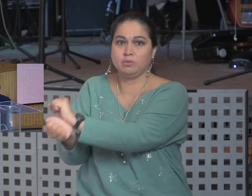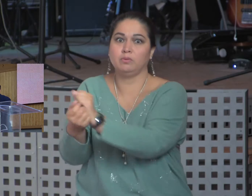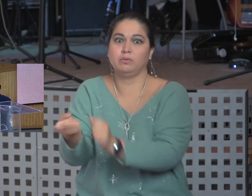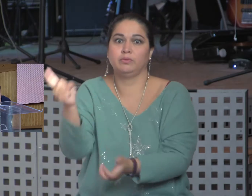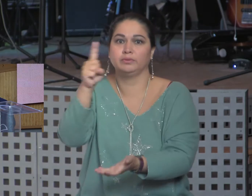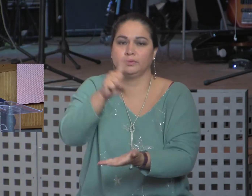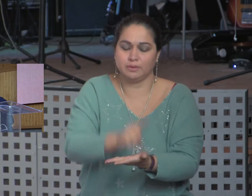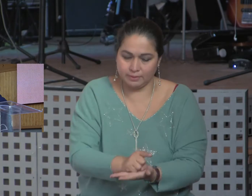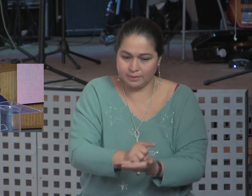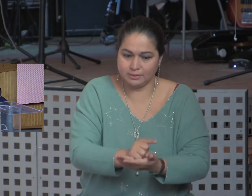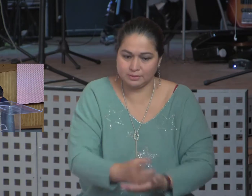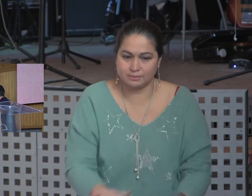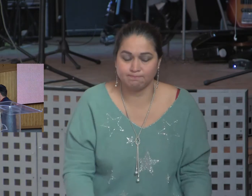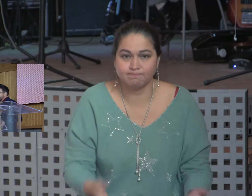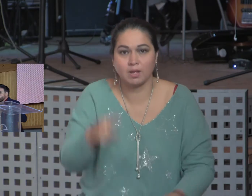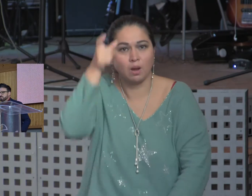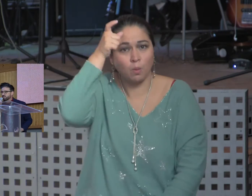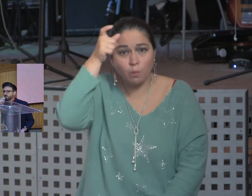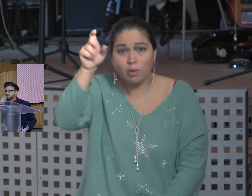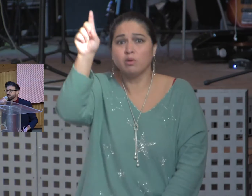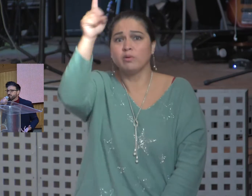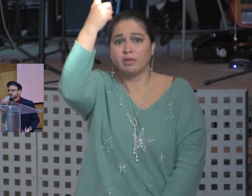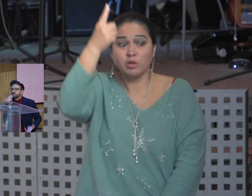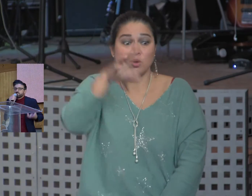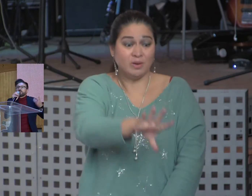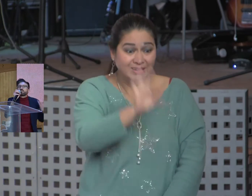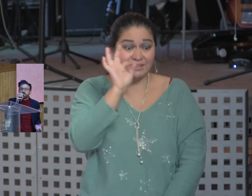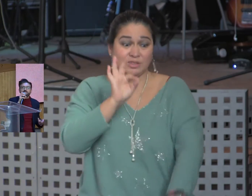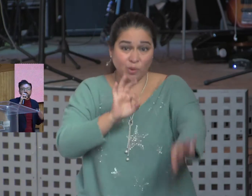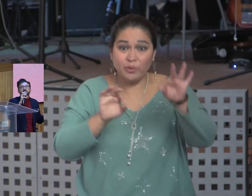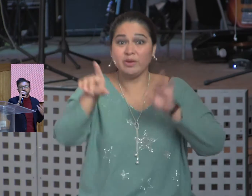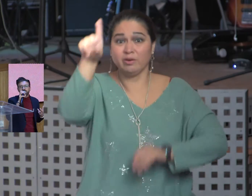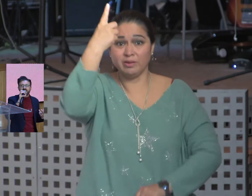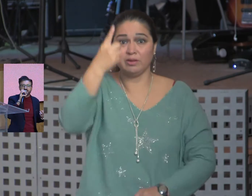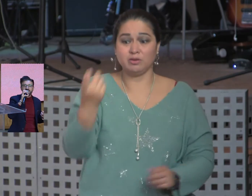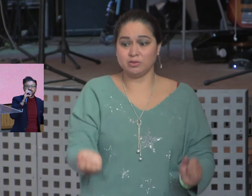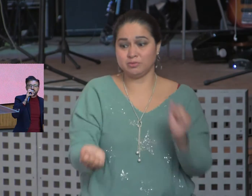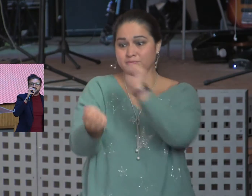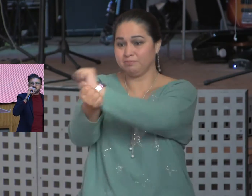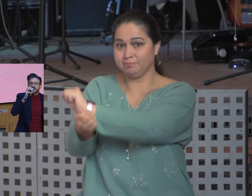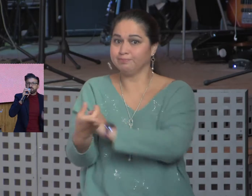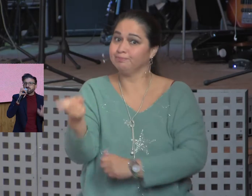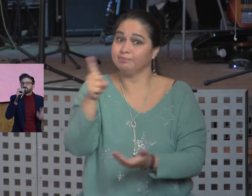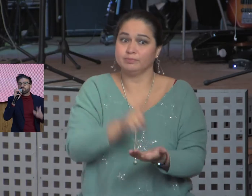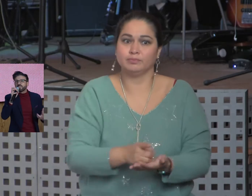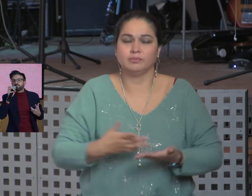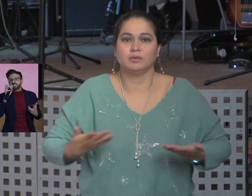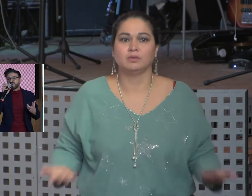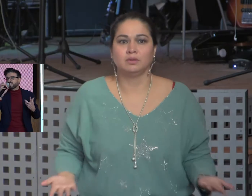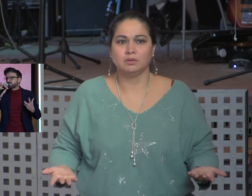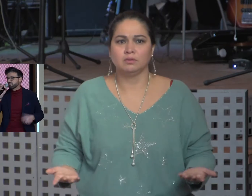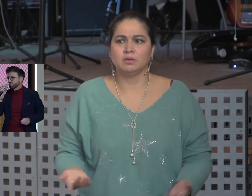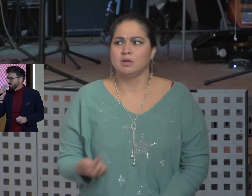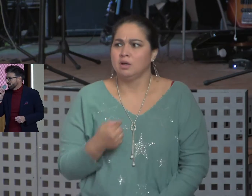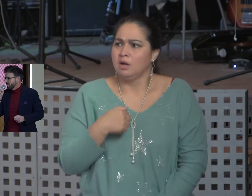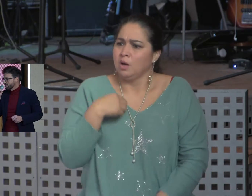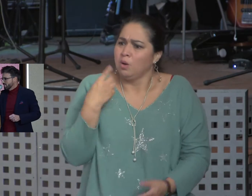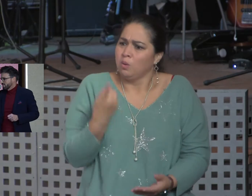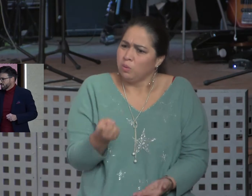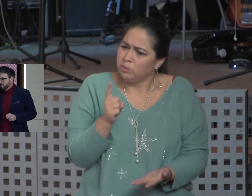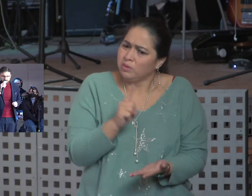cautividad. El pueblo de Dios, los escogidos. Pero ¿cómo es posible que a mí me pueda pasar